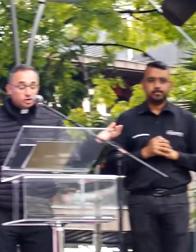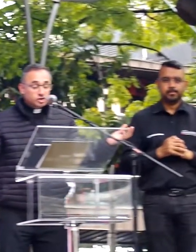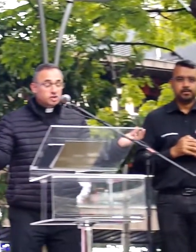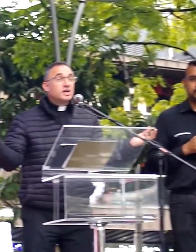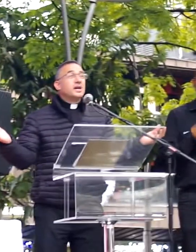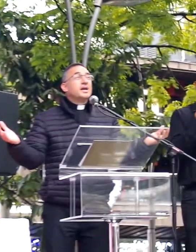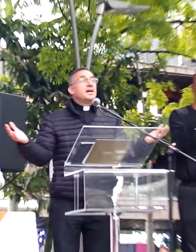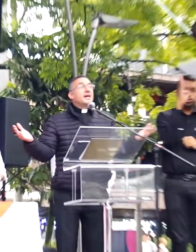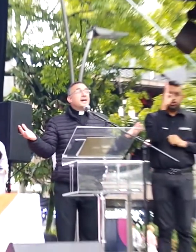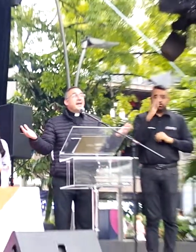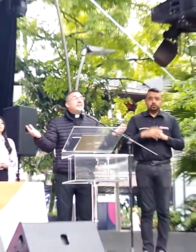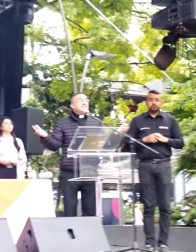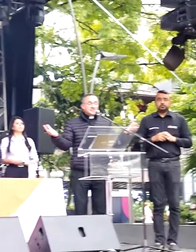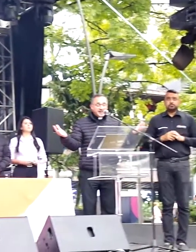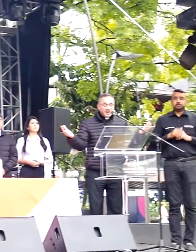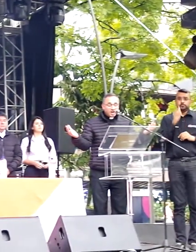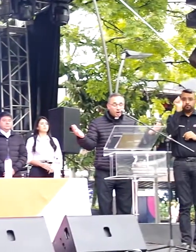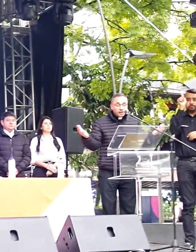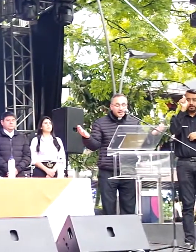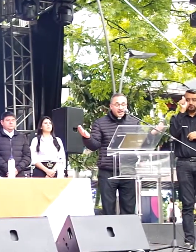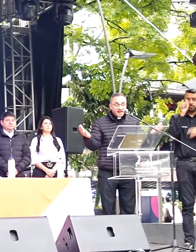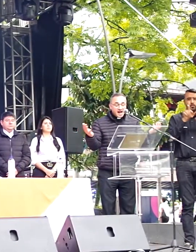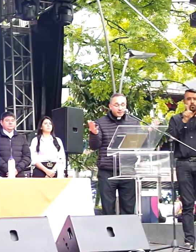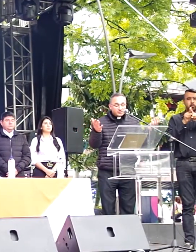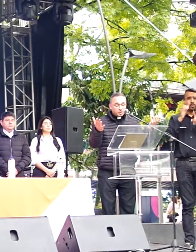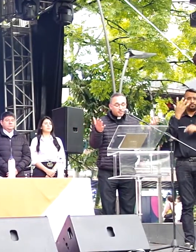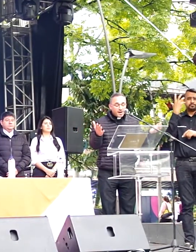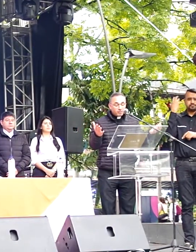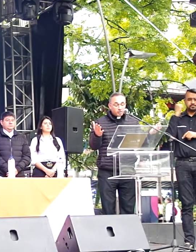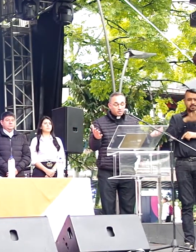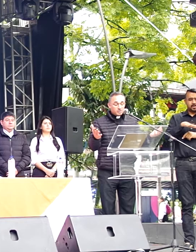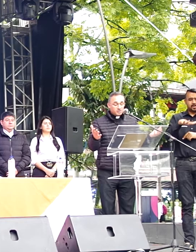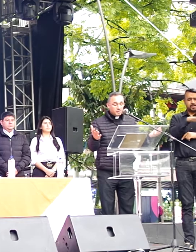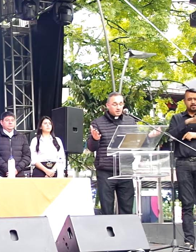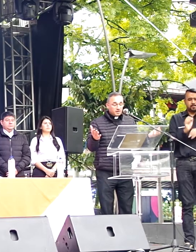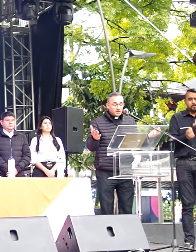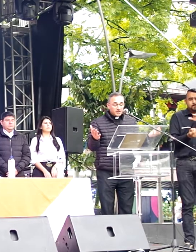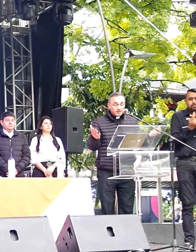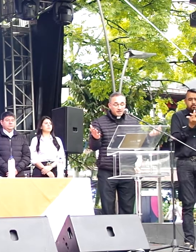Señor Dios, que diste origen a nuestro pueblo